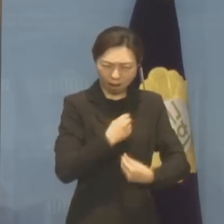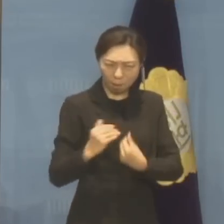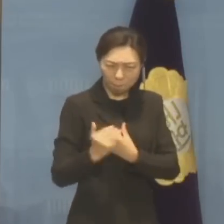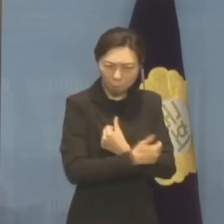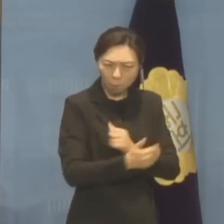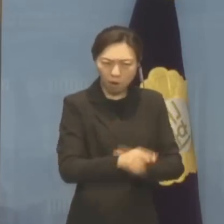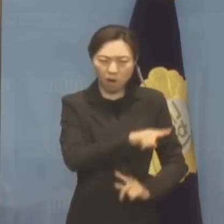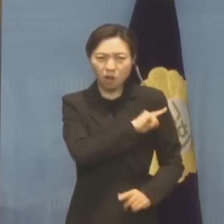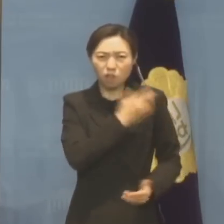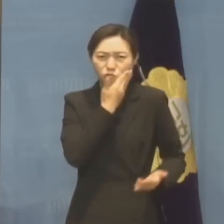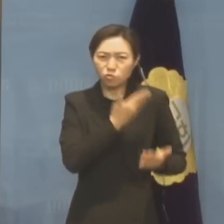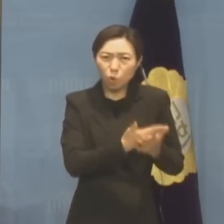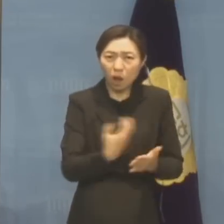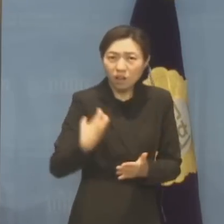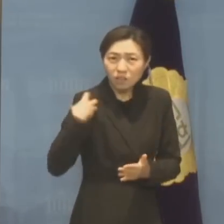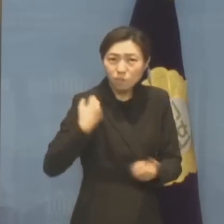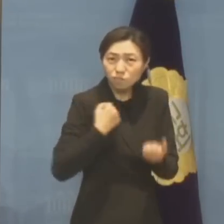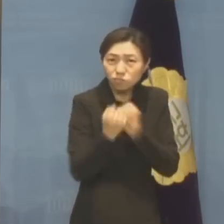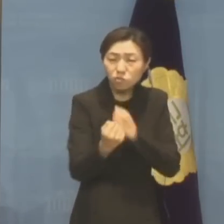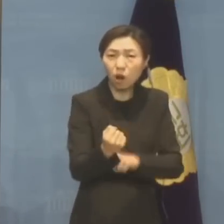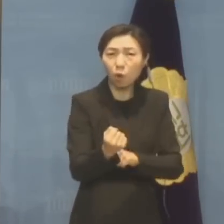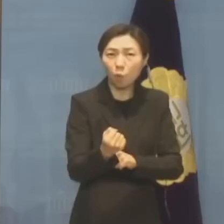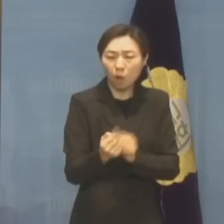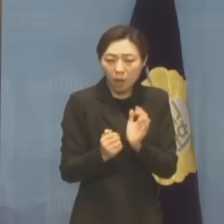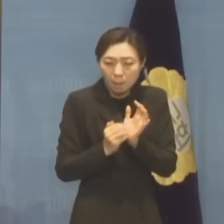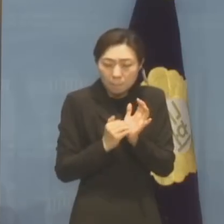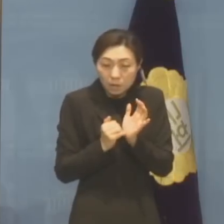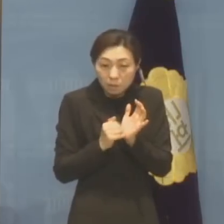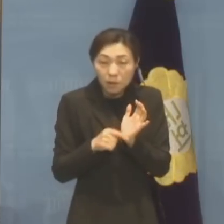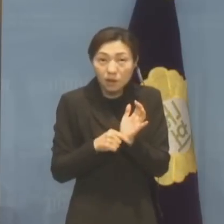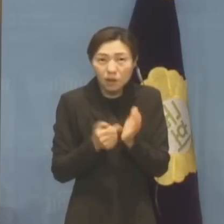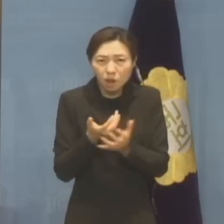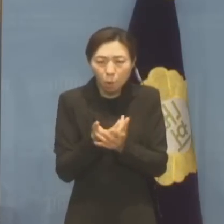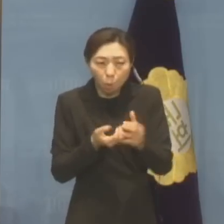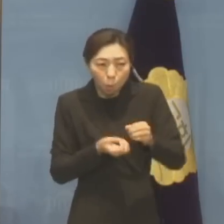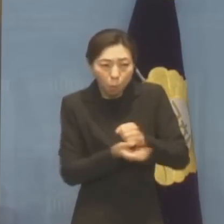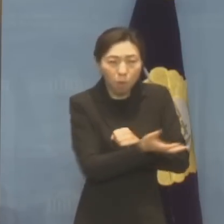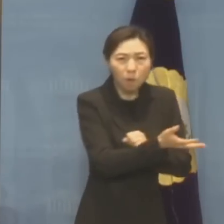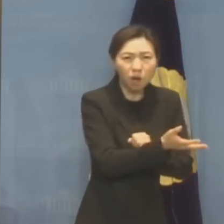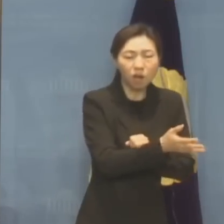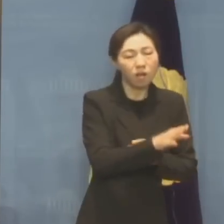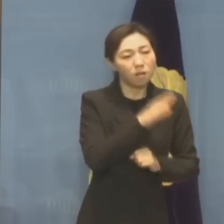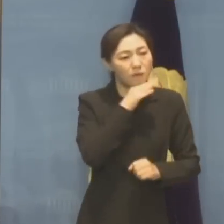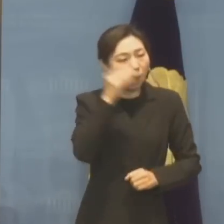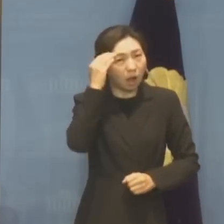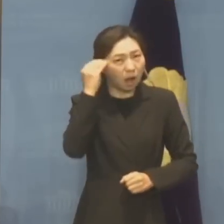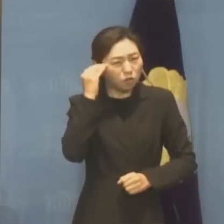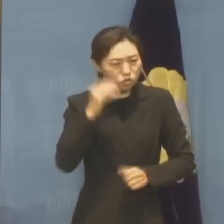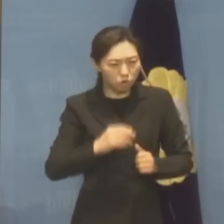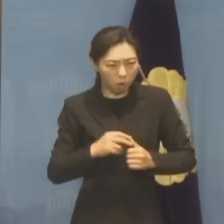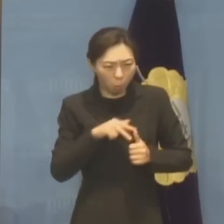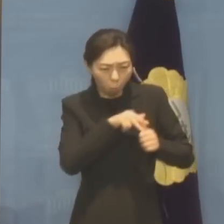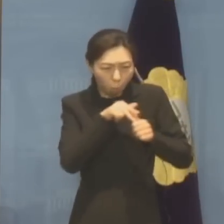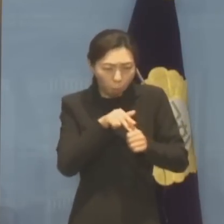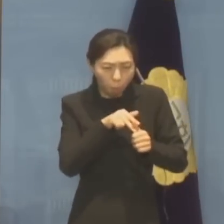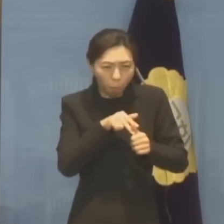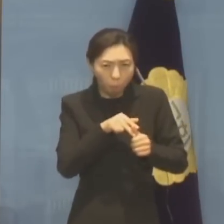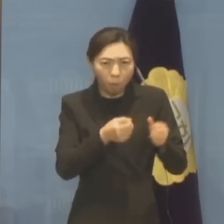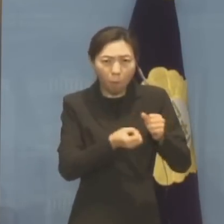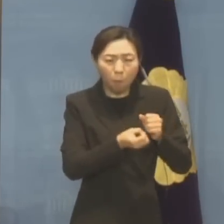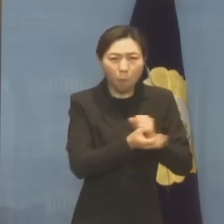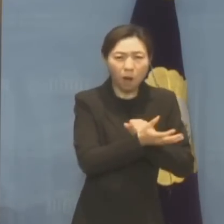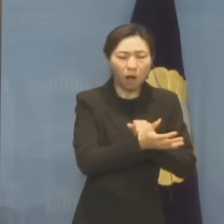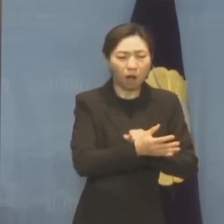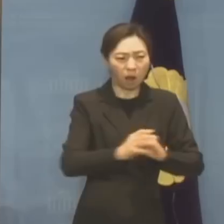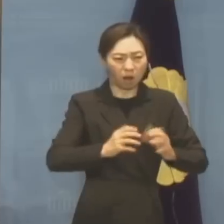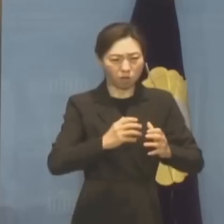불구하고 대외에 유출되는 경우 정보기관의 첩보망과 사항 분석이 노출되어 국가 안보에